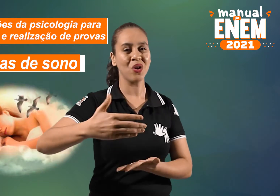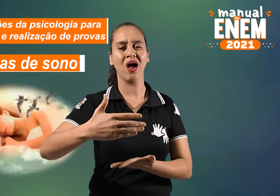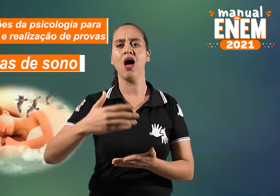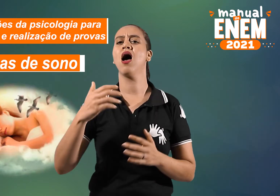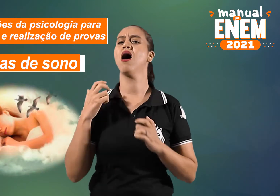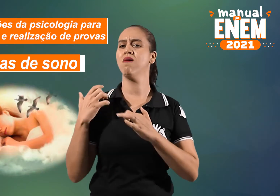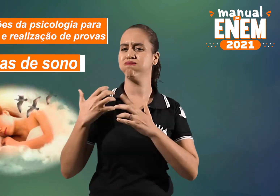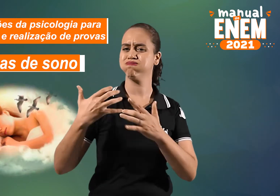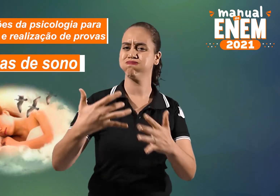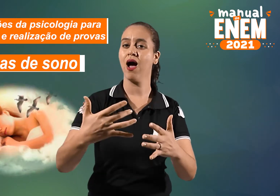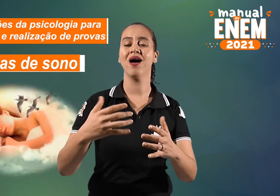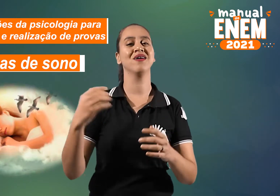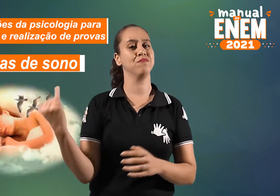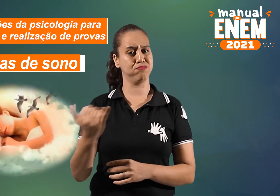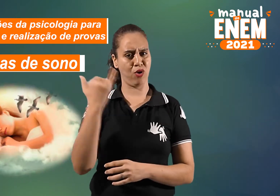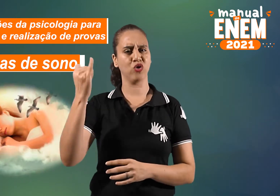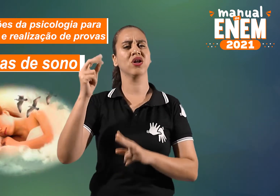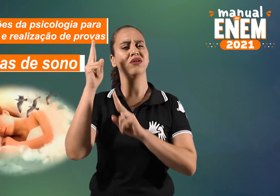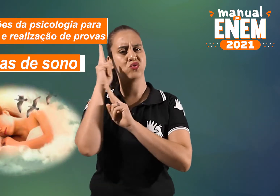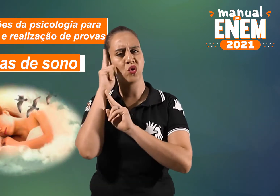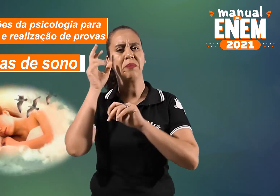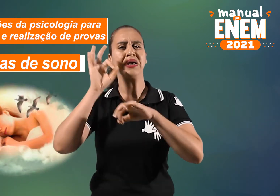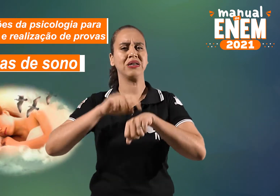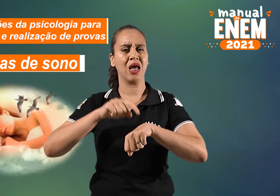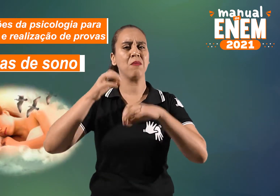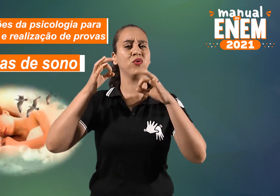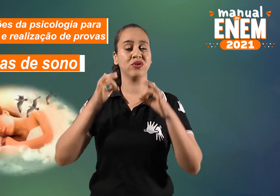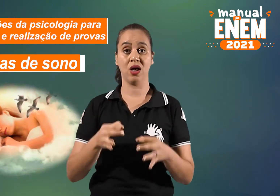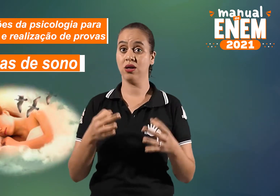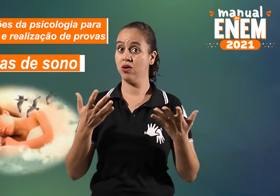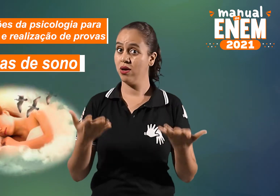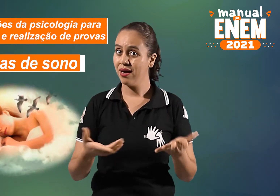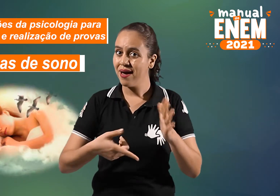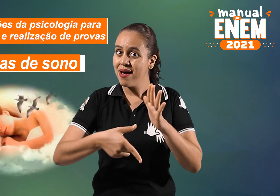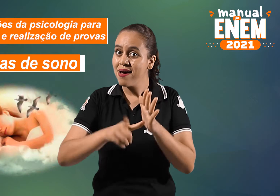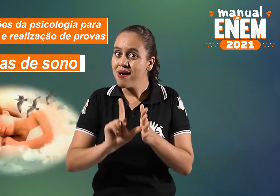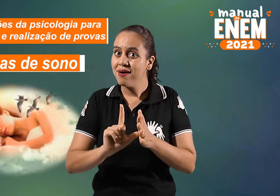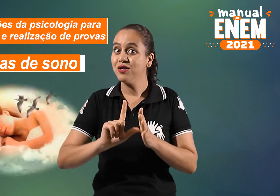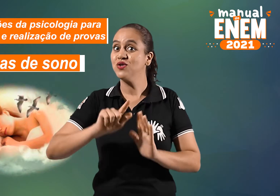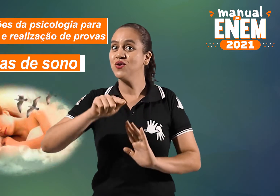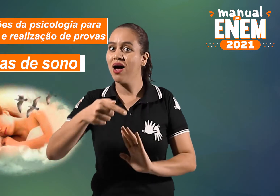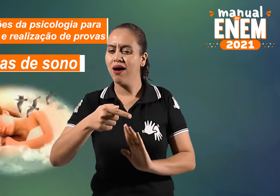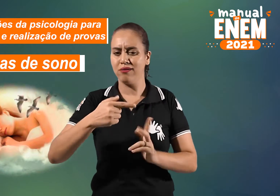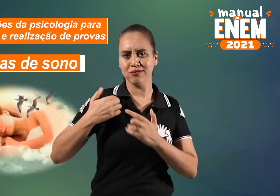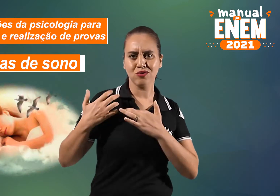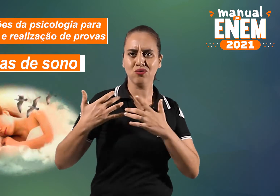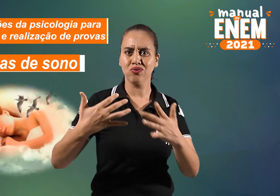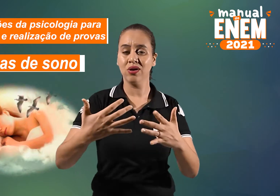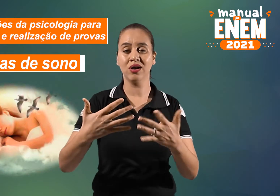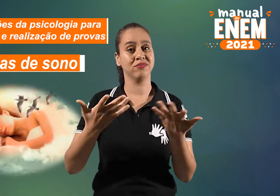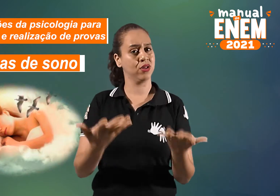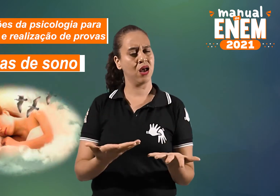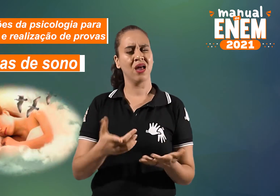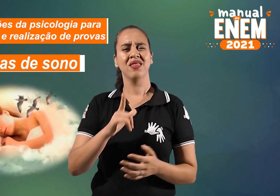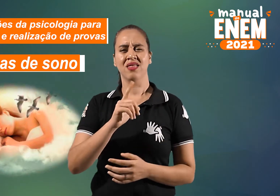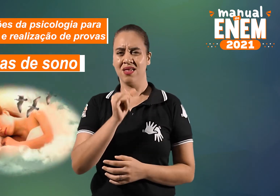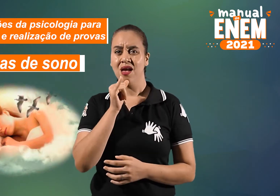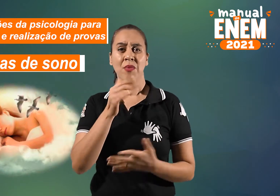às palavras antes e durante, porque muitas pessoas ainda acham que o bom ou o mau desempenho nas provas está